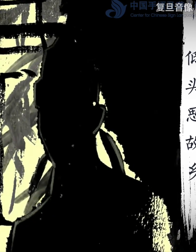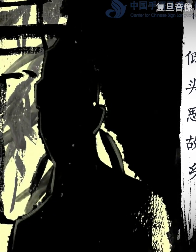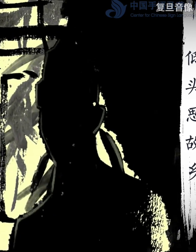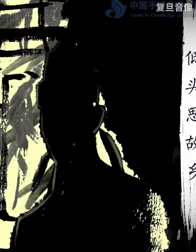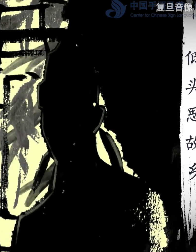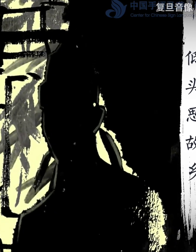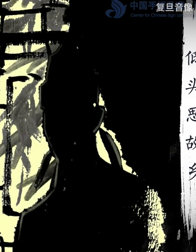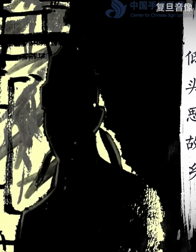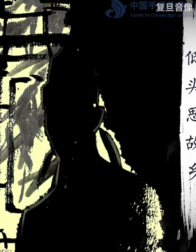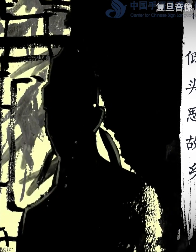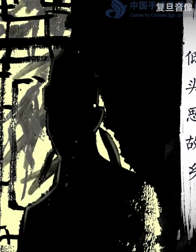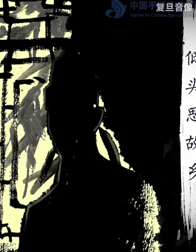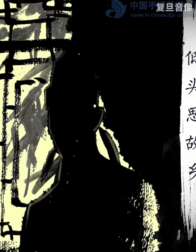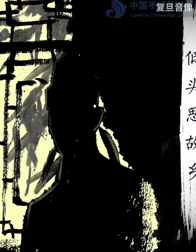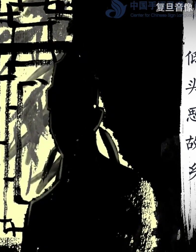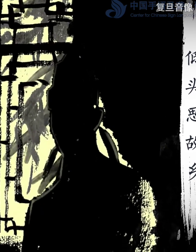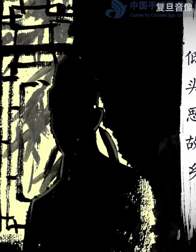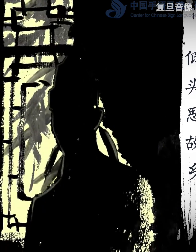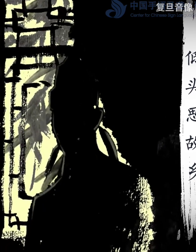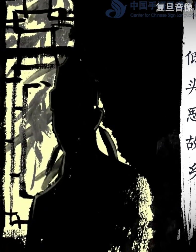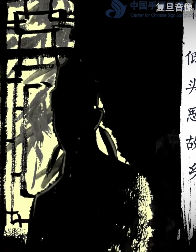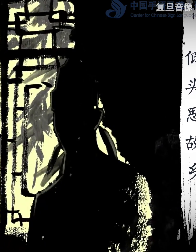思故乡。